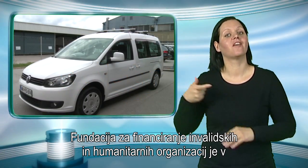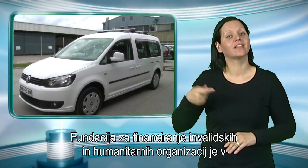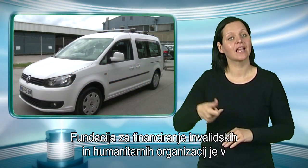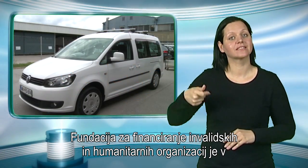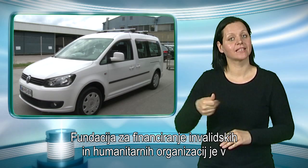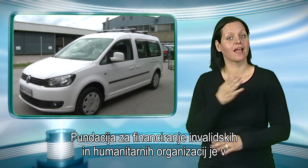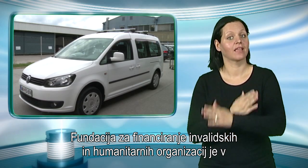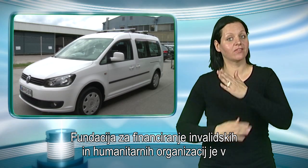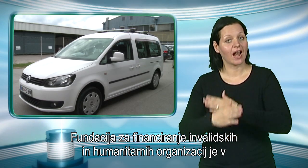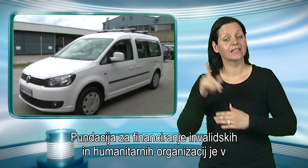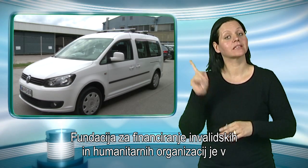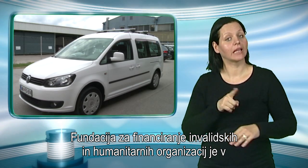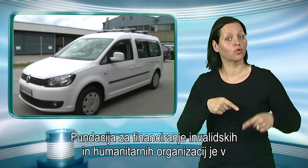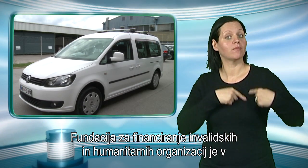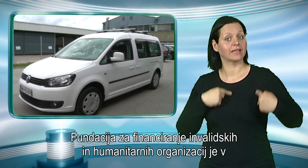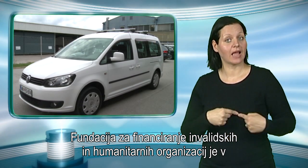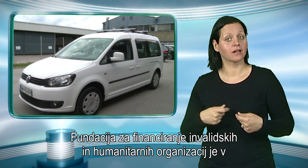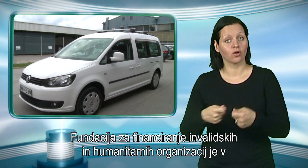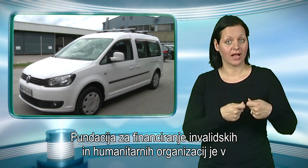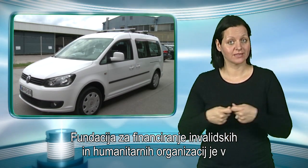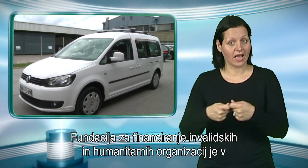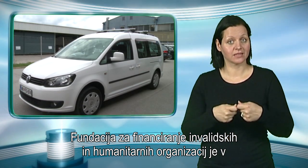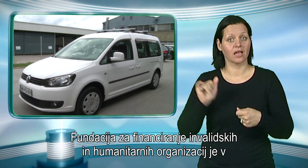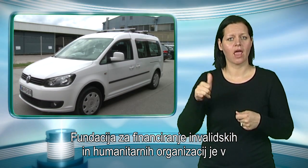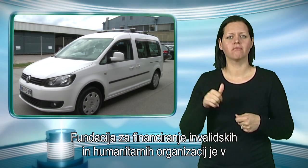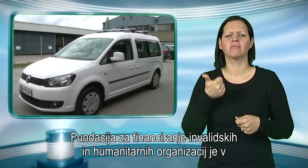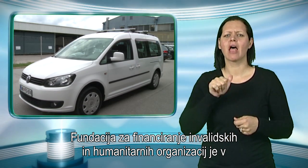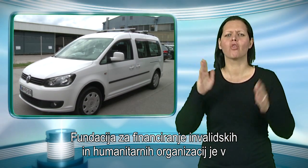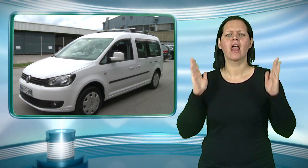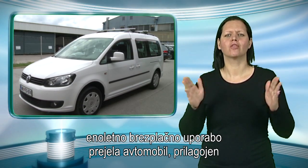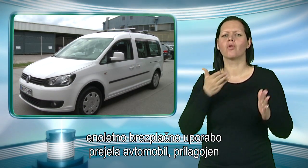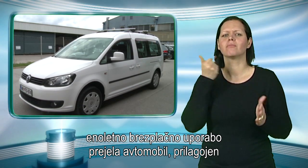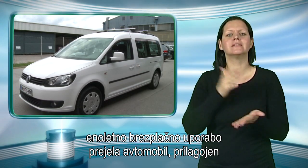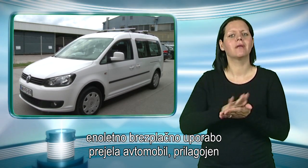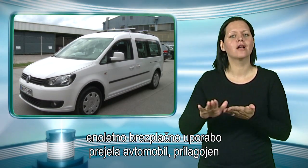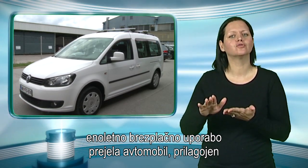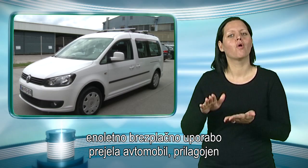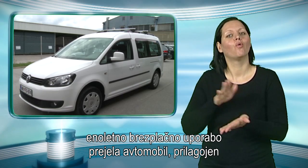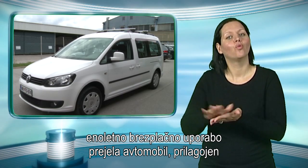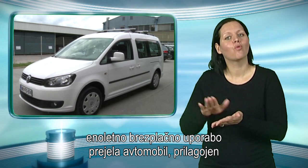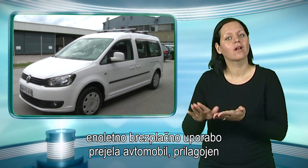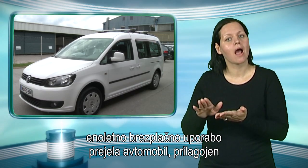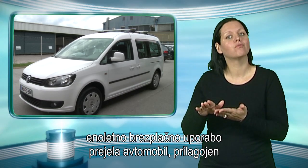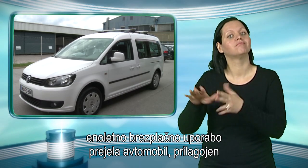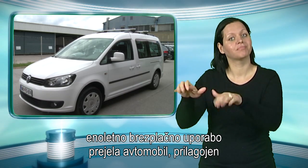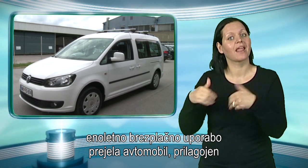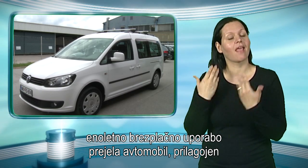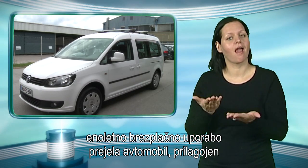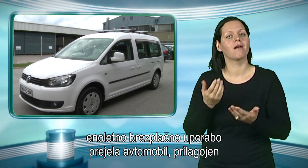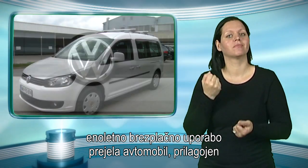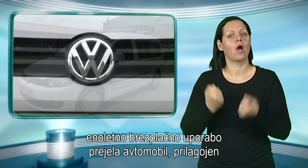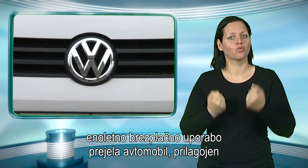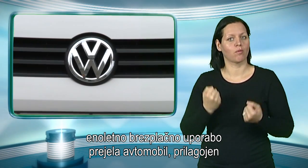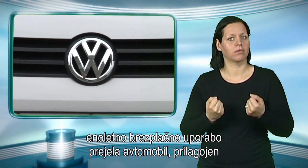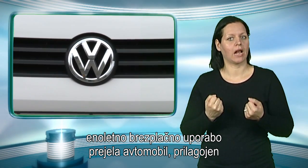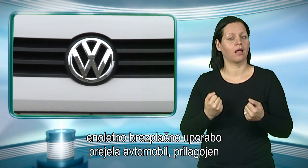Fundacija za financiranje invalidskih in humanitarnih organizacij je v enoletno brezplačno uporabo prejela avtomobil,